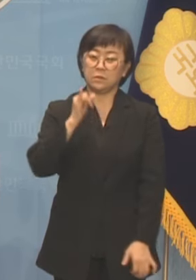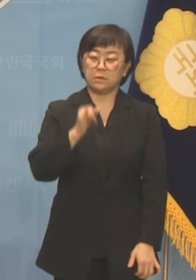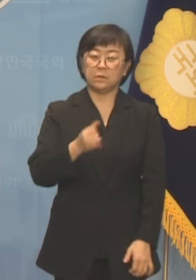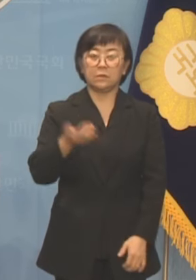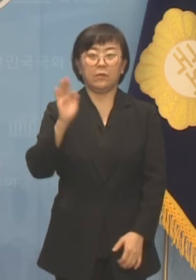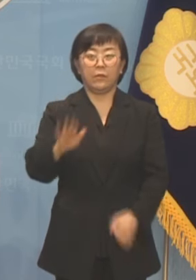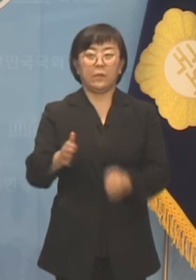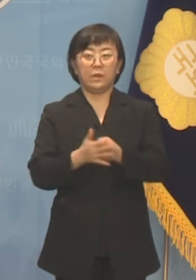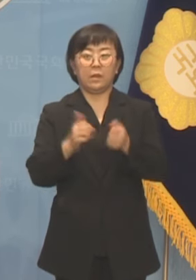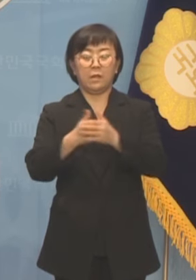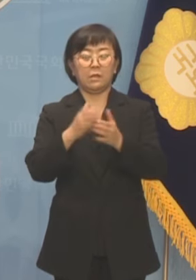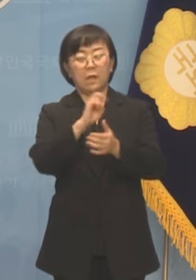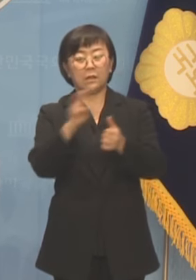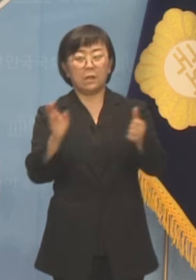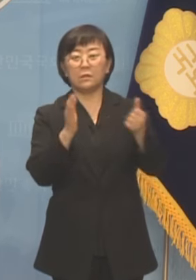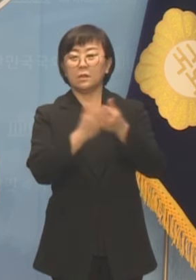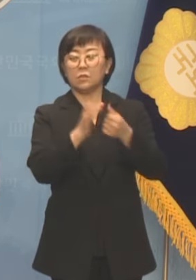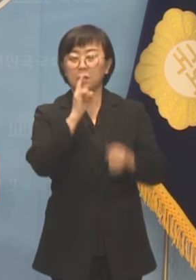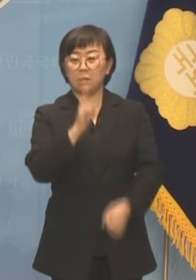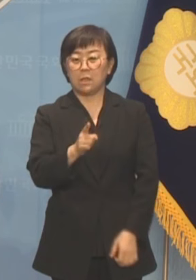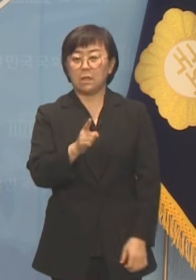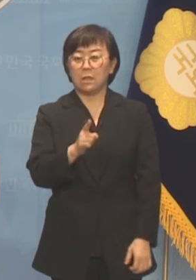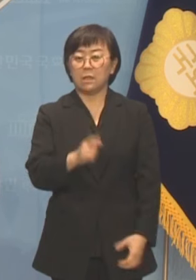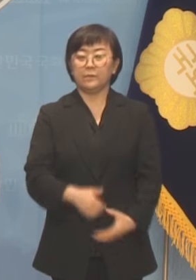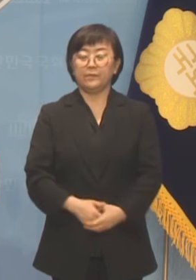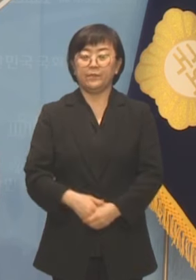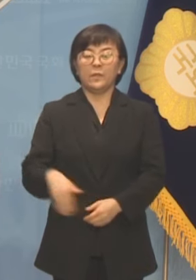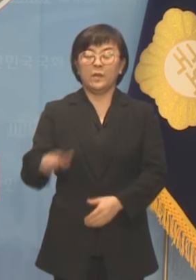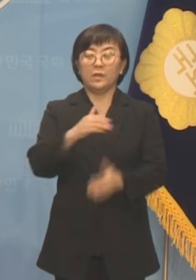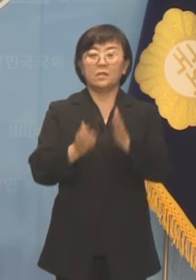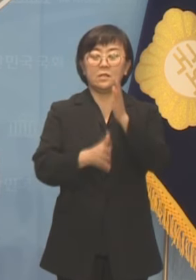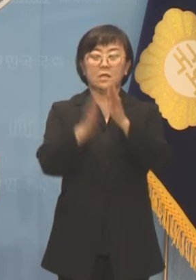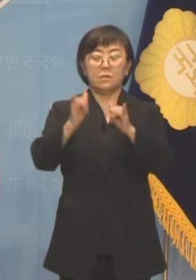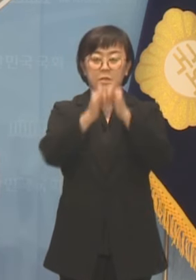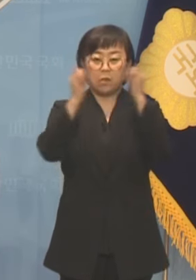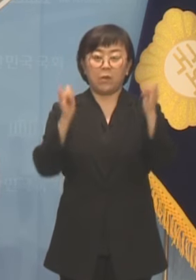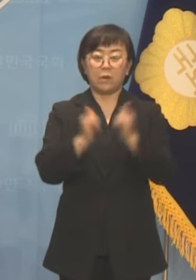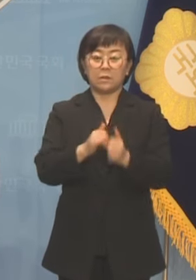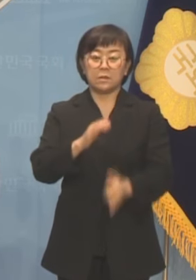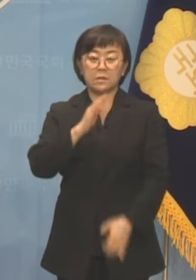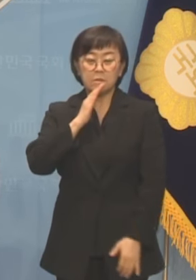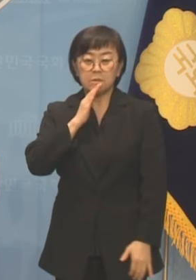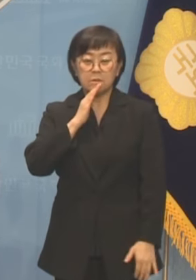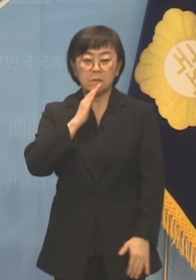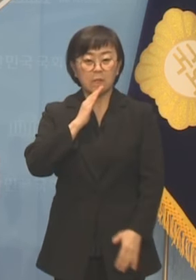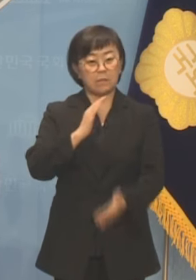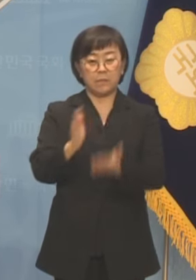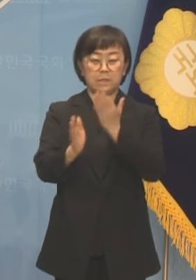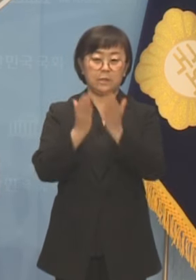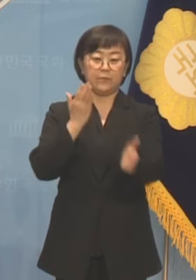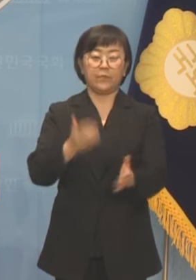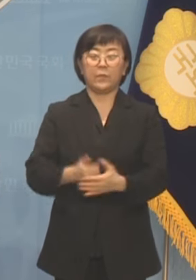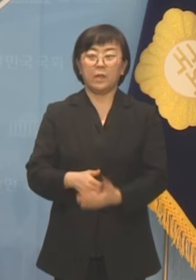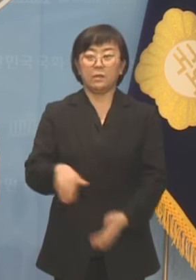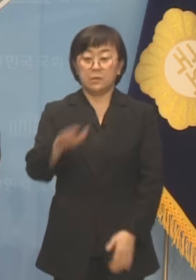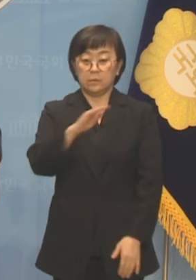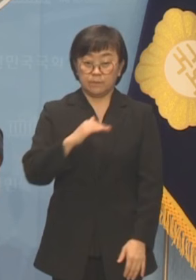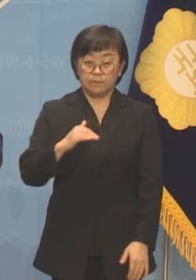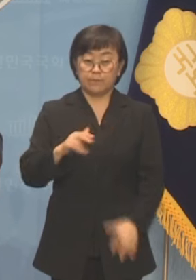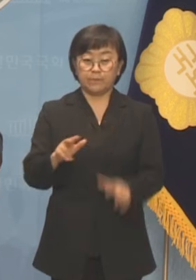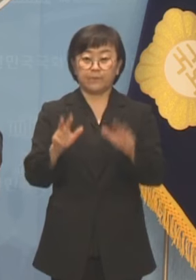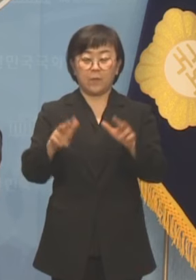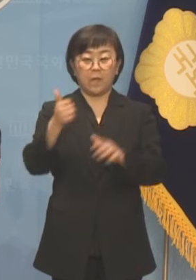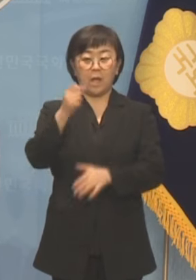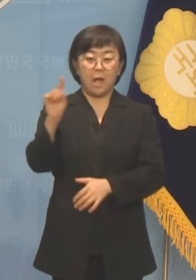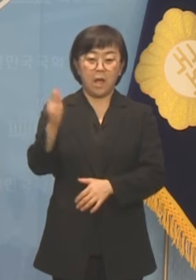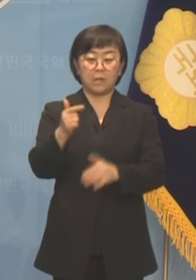그래놓고 그것을 야당 탓을 한다 그것은 저희 시민 사회에서 보기에도 전혀 이치가 맞지 않습니다 그래서 저희는